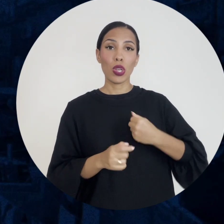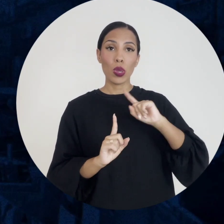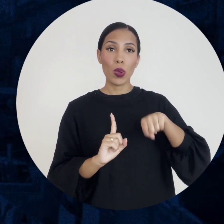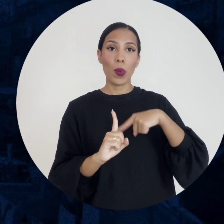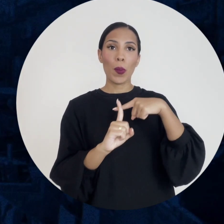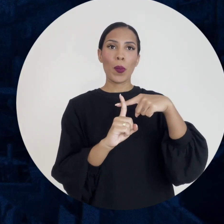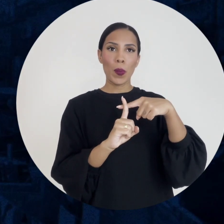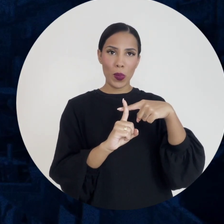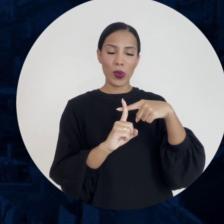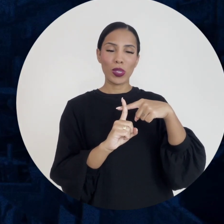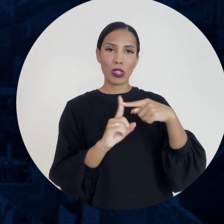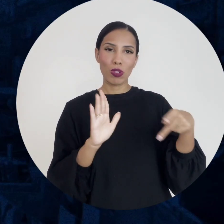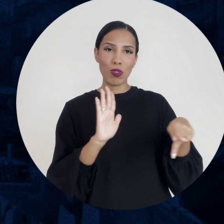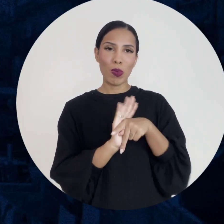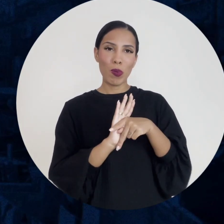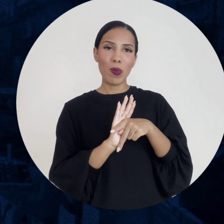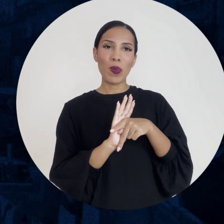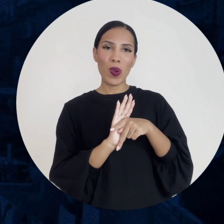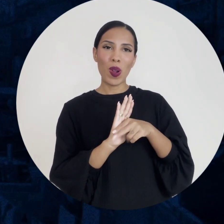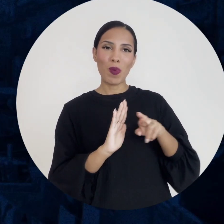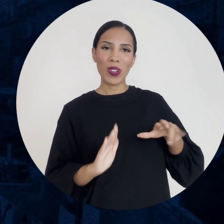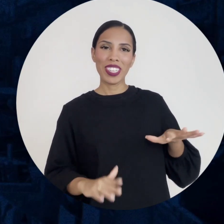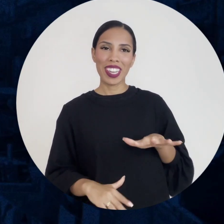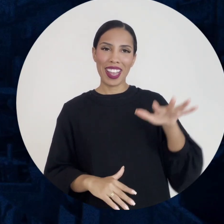da comunidade. Até breve.